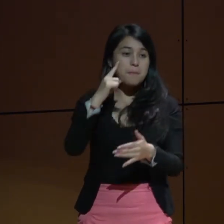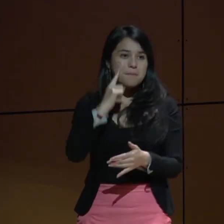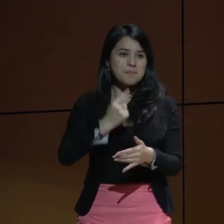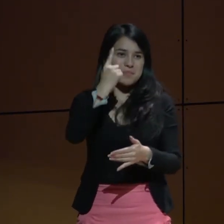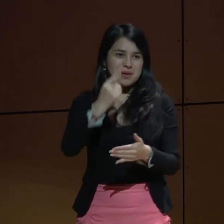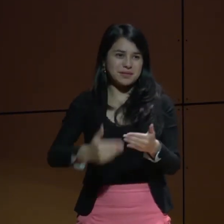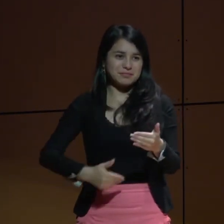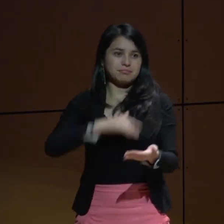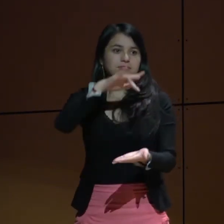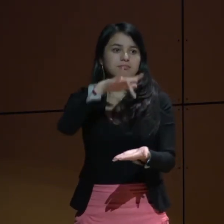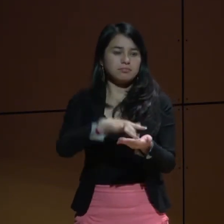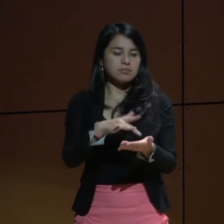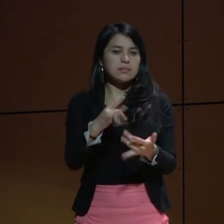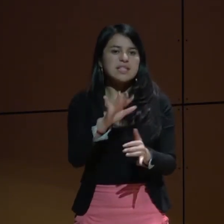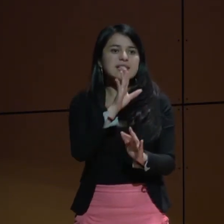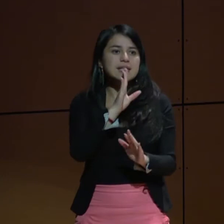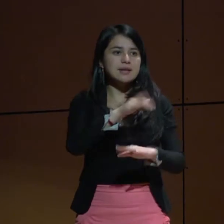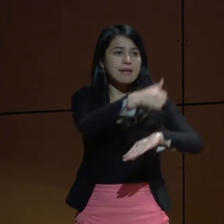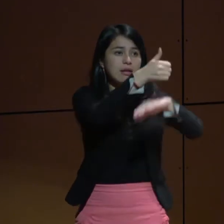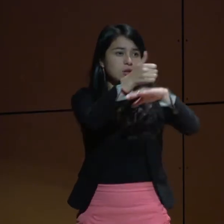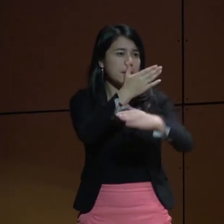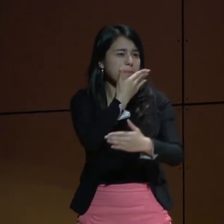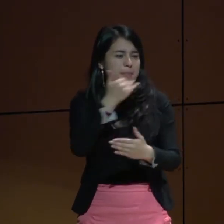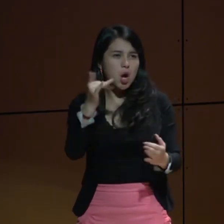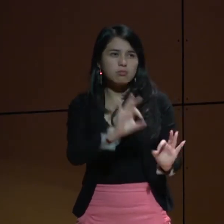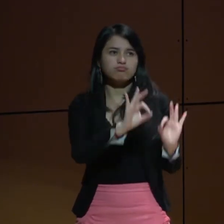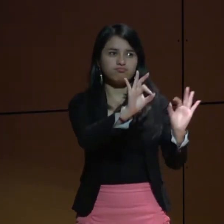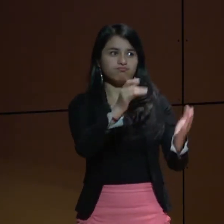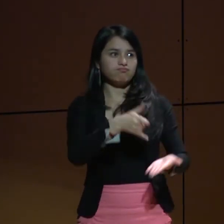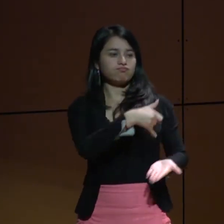premiación de los mejores rectores,